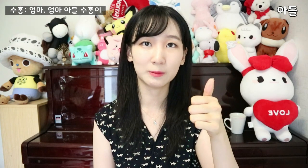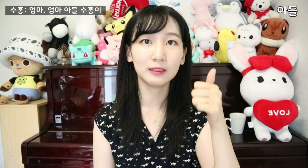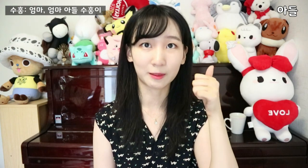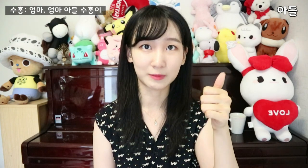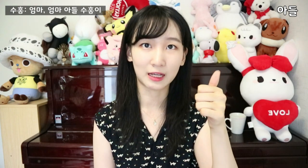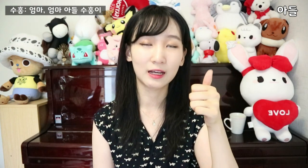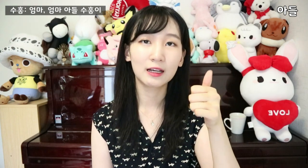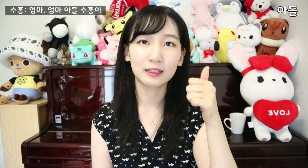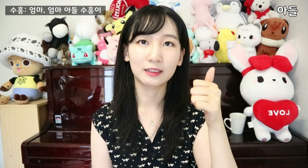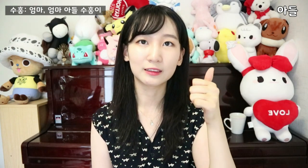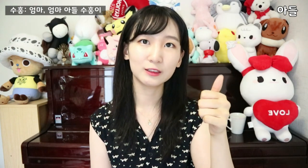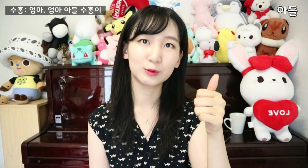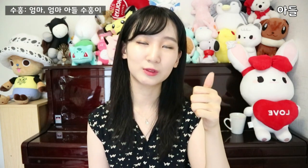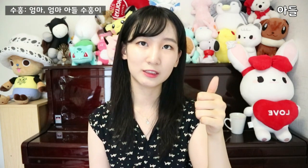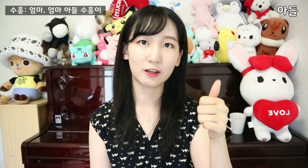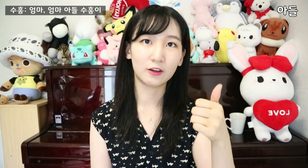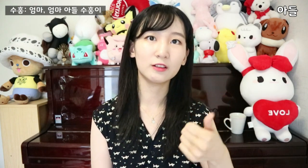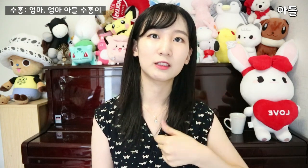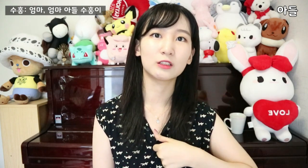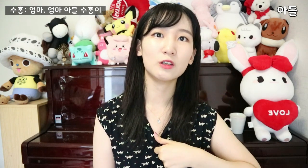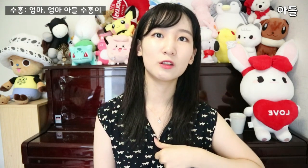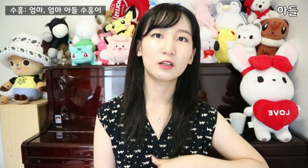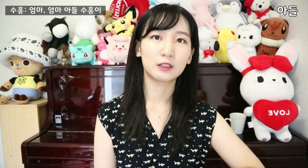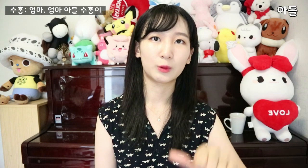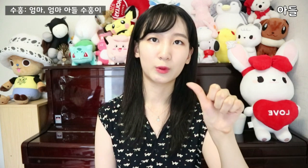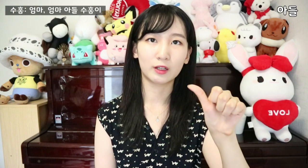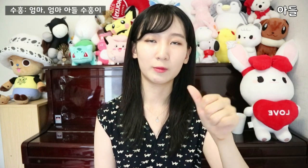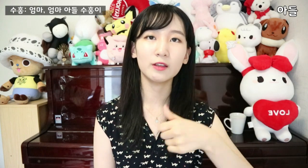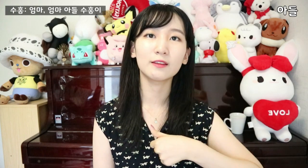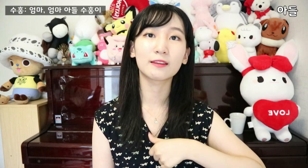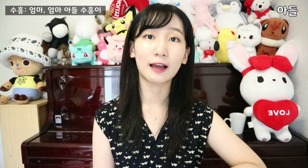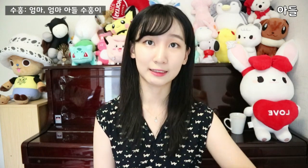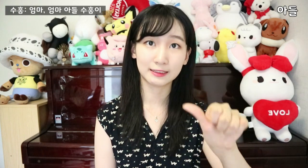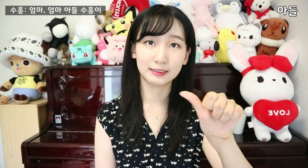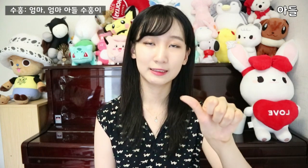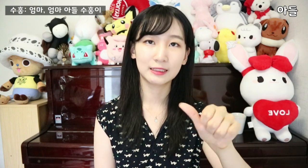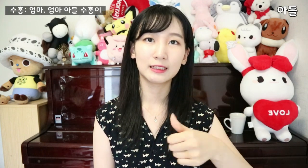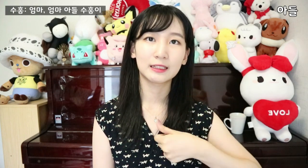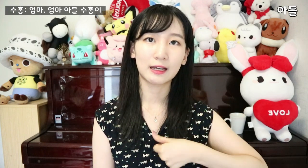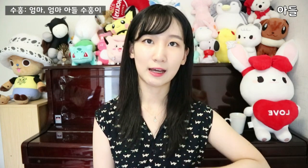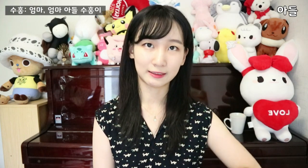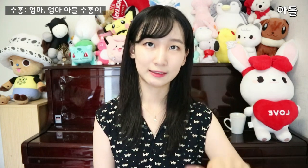있지만 남자라는 뜻으로도 쓰여요. 그래서 이렇게 하면 아들, 아들,